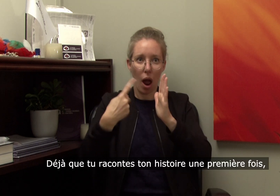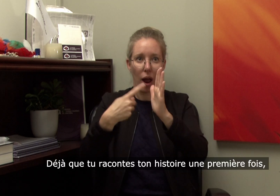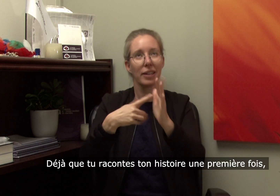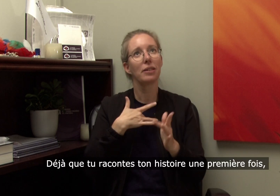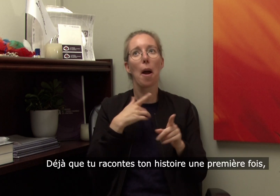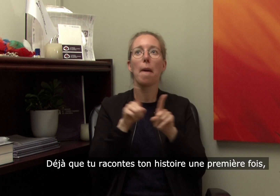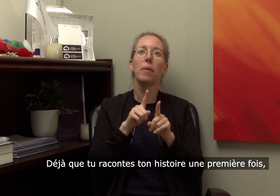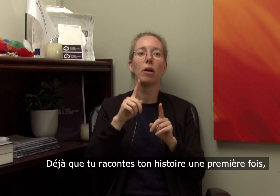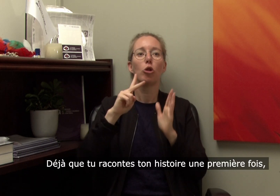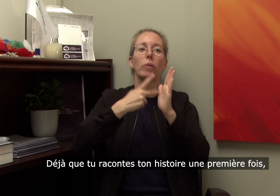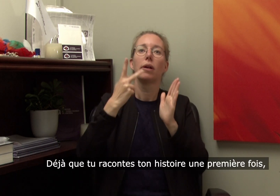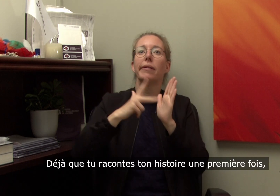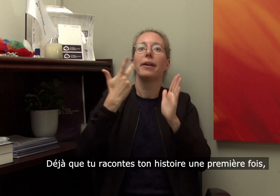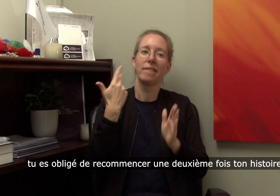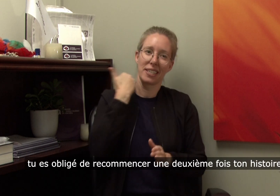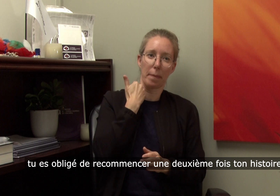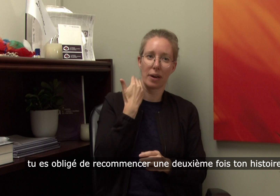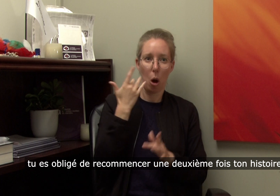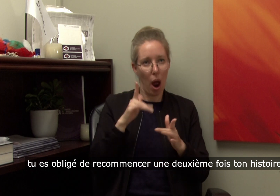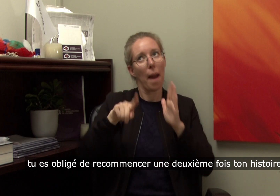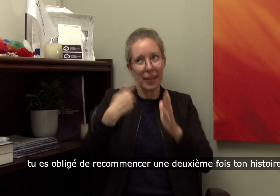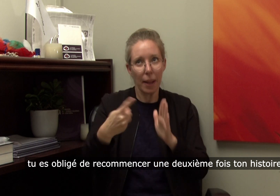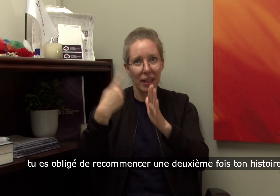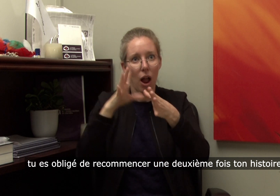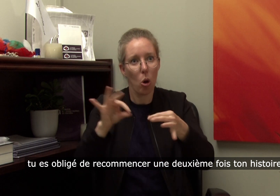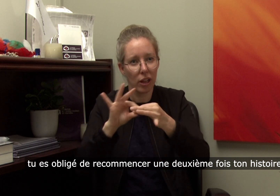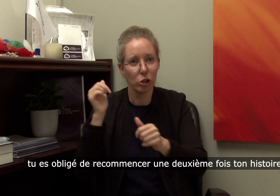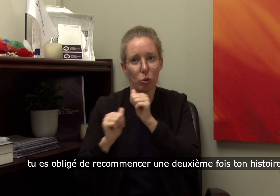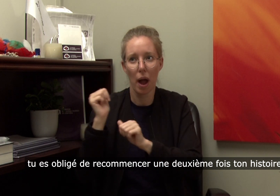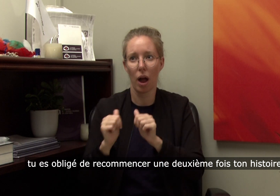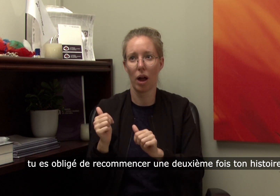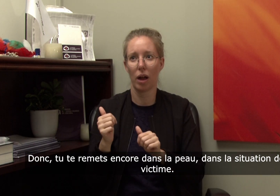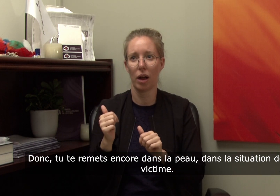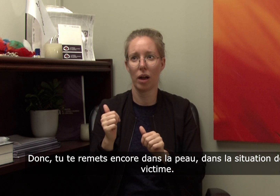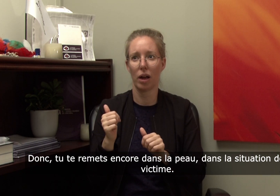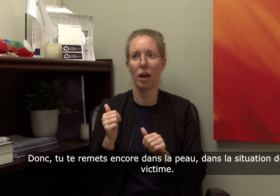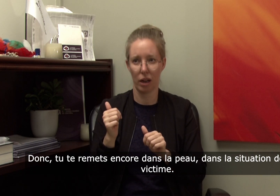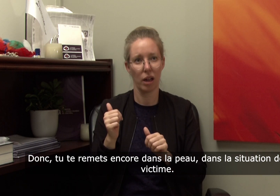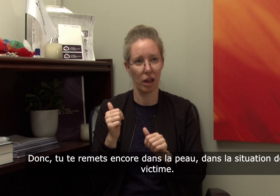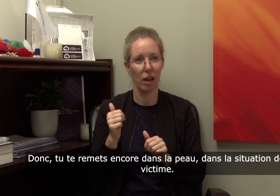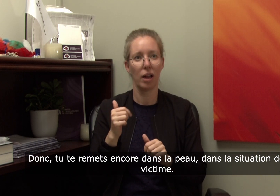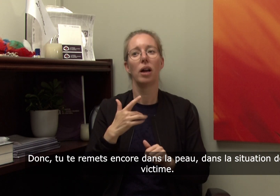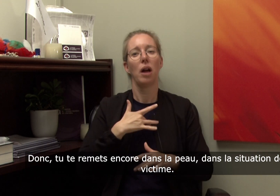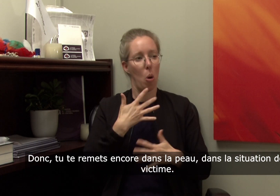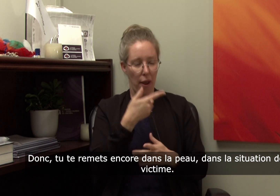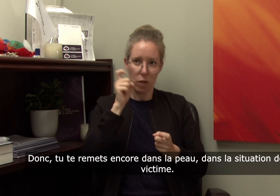tu racontes ton histoire une première fois, tu es obligé de recommencer une deuxième fois ton histoire, donc tu te remets encore dans la peau, dans la situation